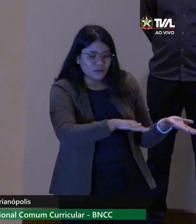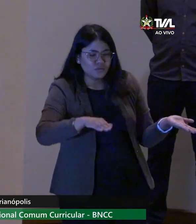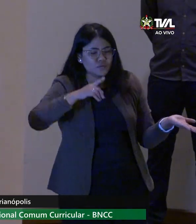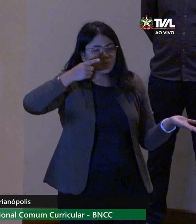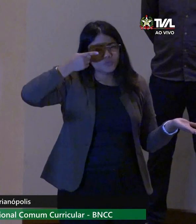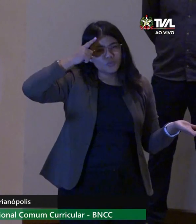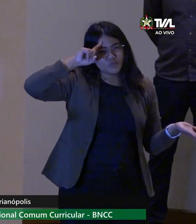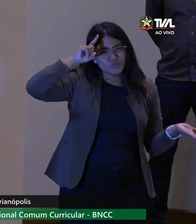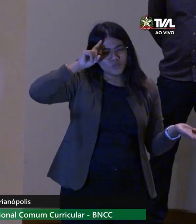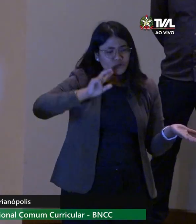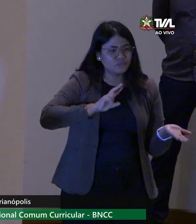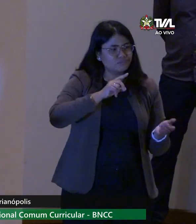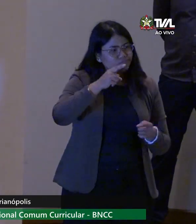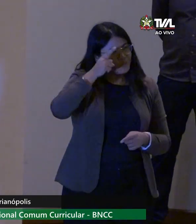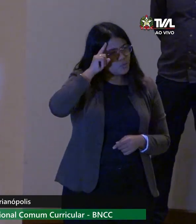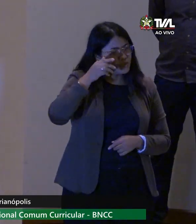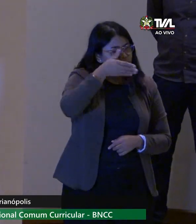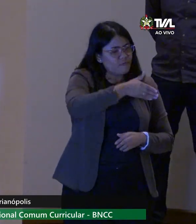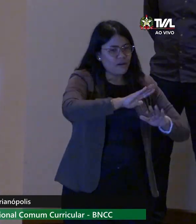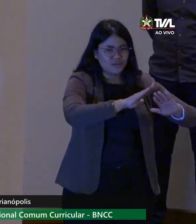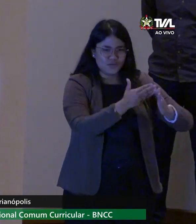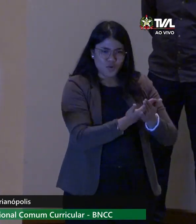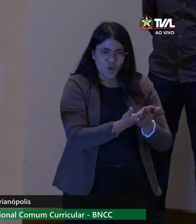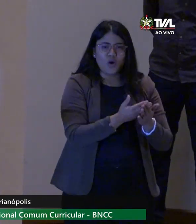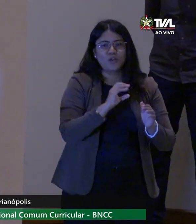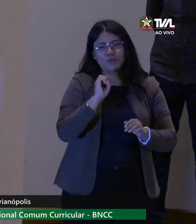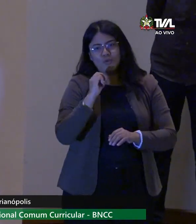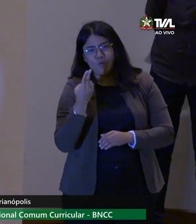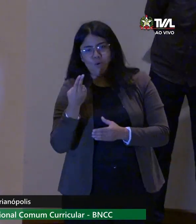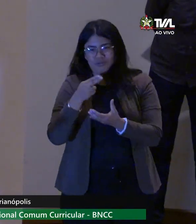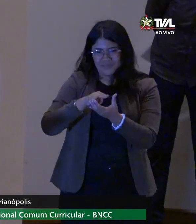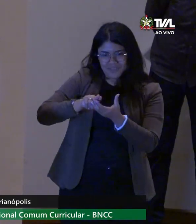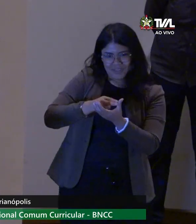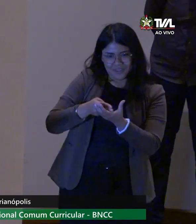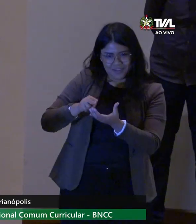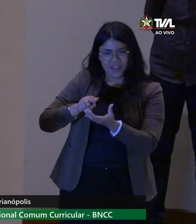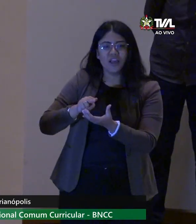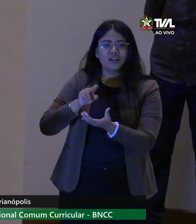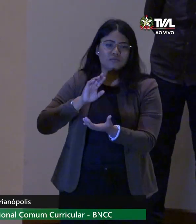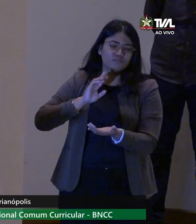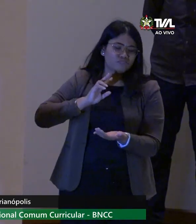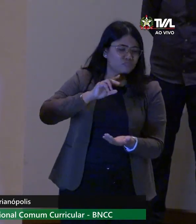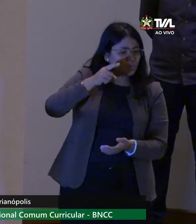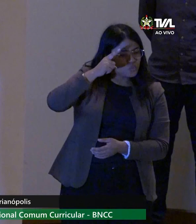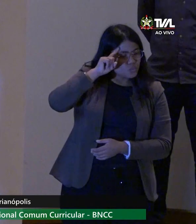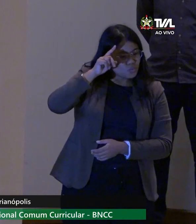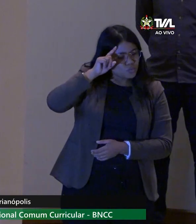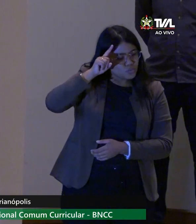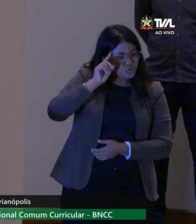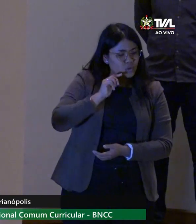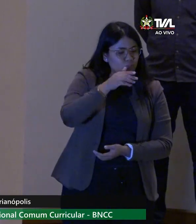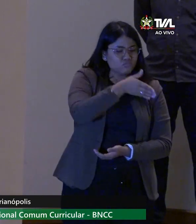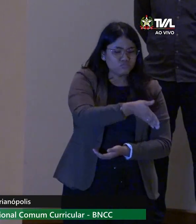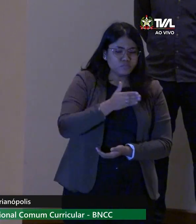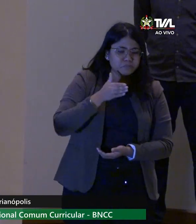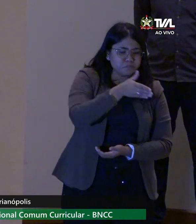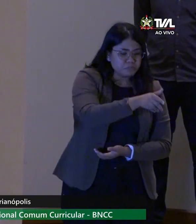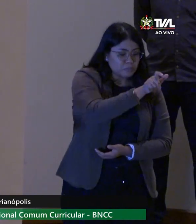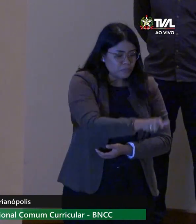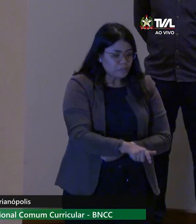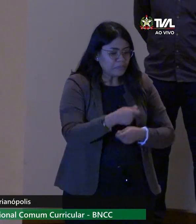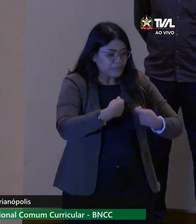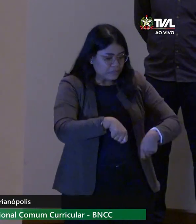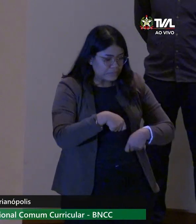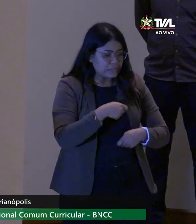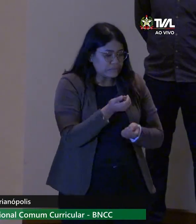todos os dias da escola ou as nossas unidades de educação infantil que a entendemos que ali tem o ser humano e que você